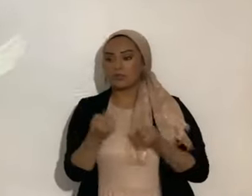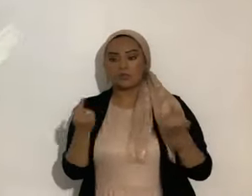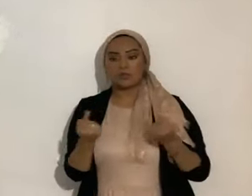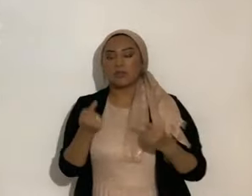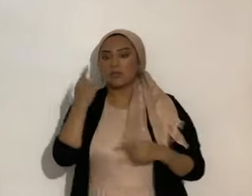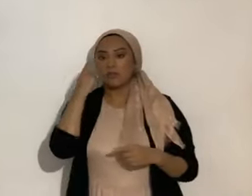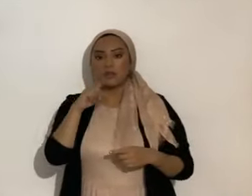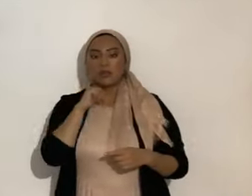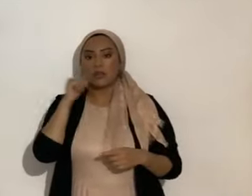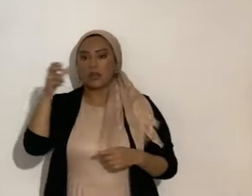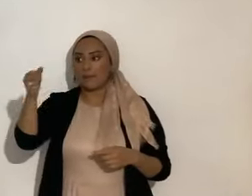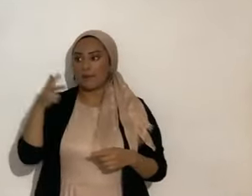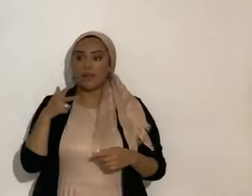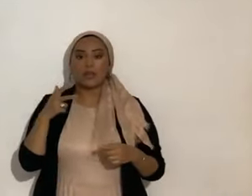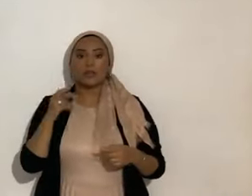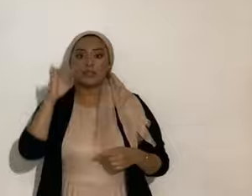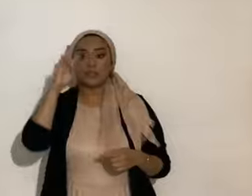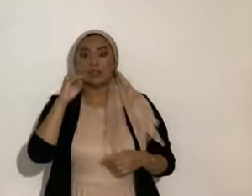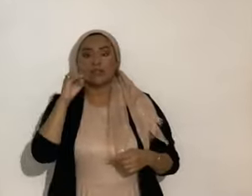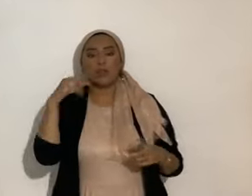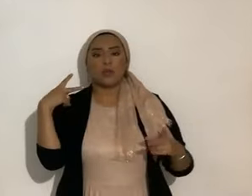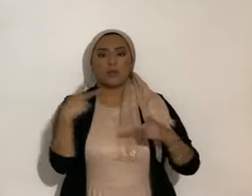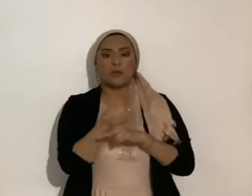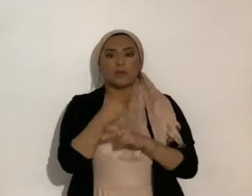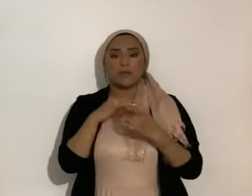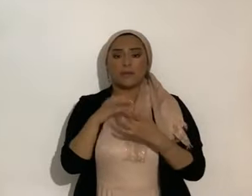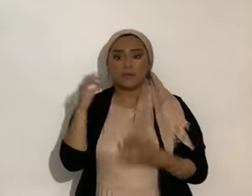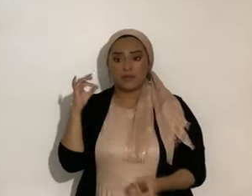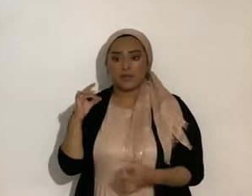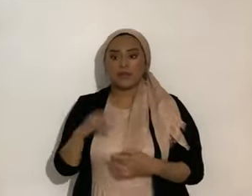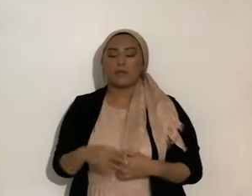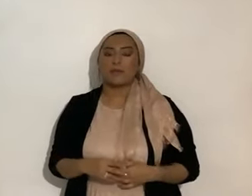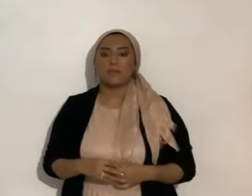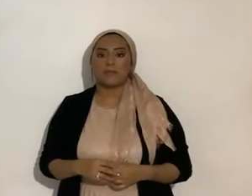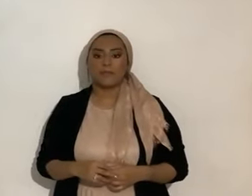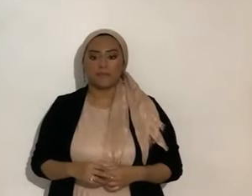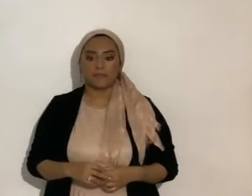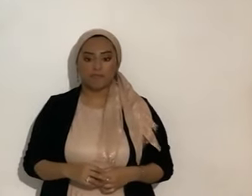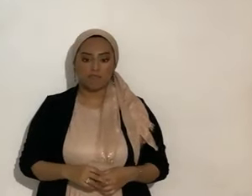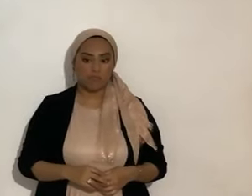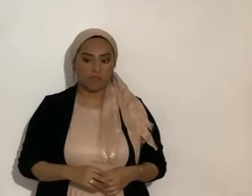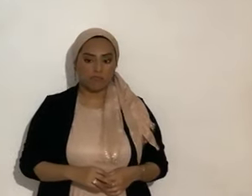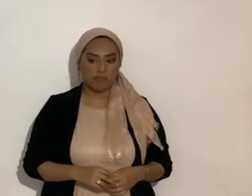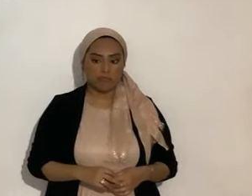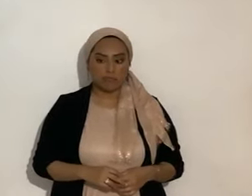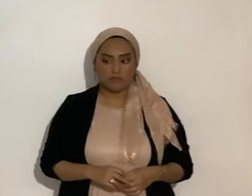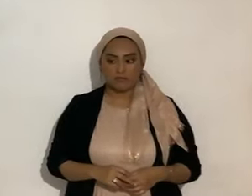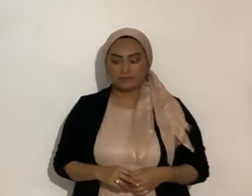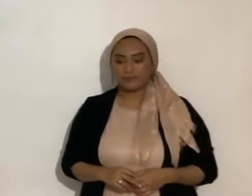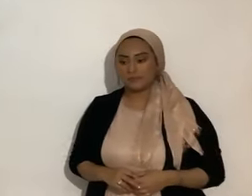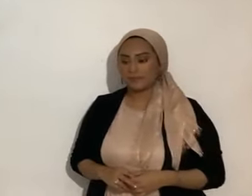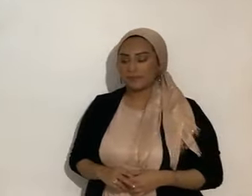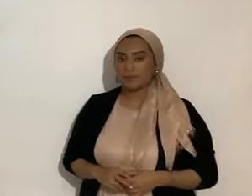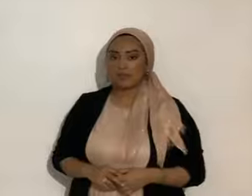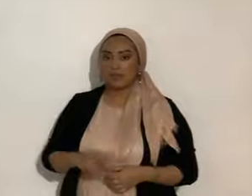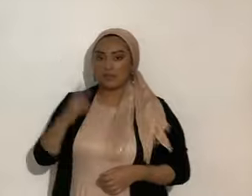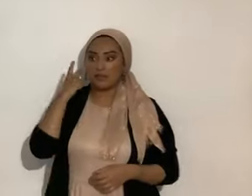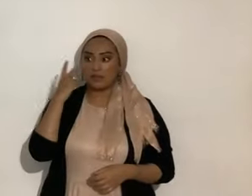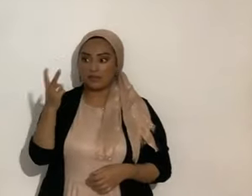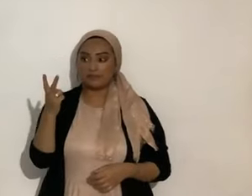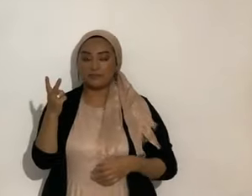no vuelvan otros 7 espíritus peores, y aparte el que había salido. Entonces, el que ve a